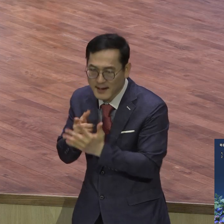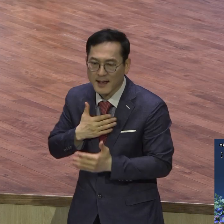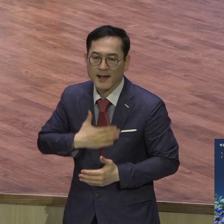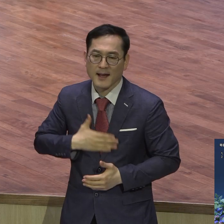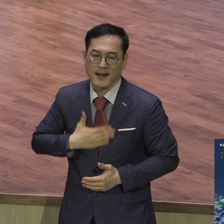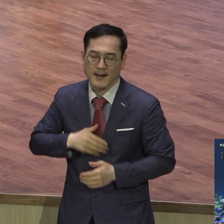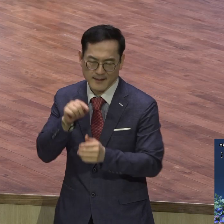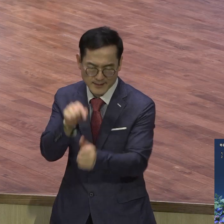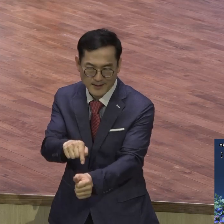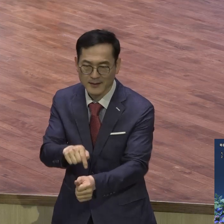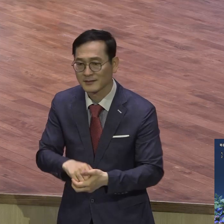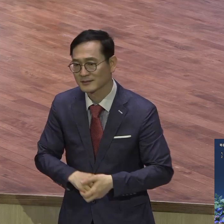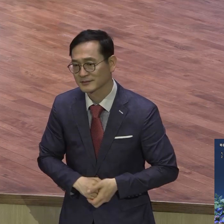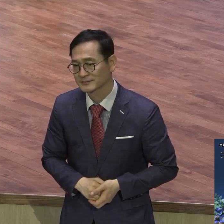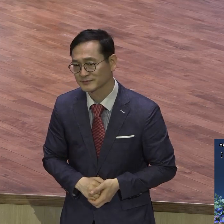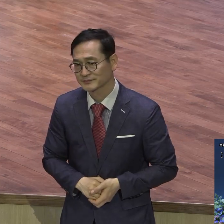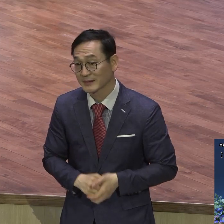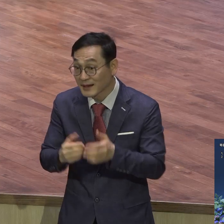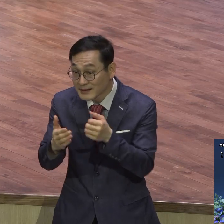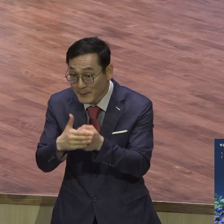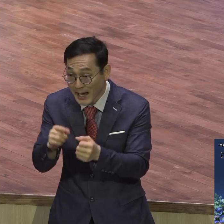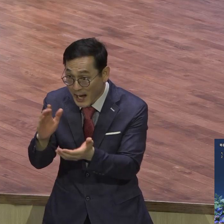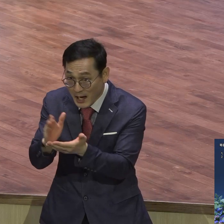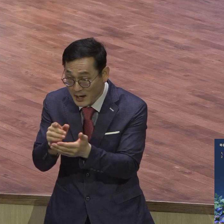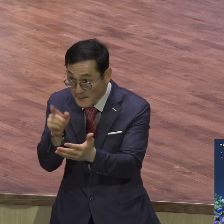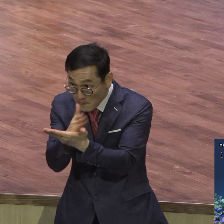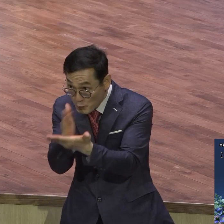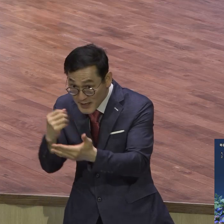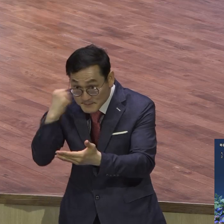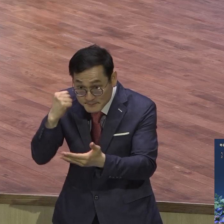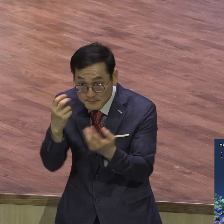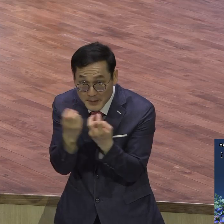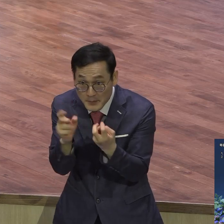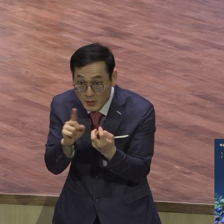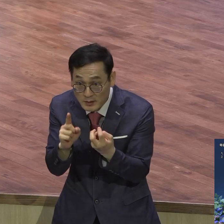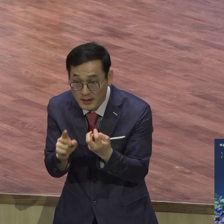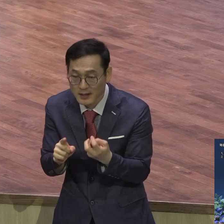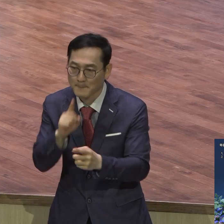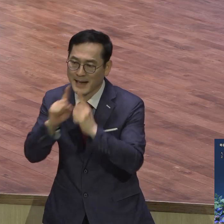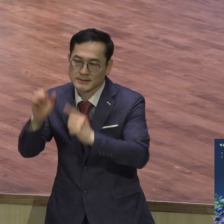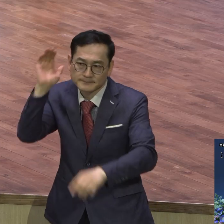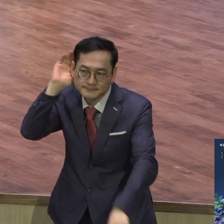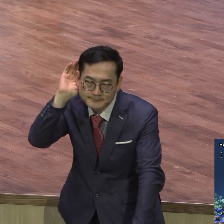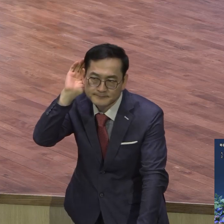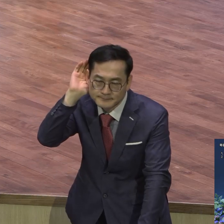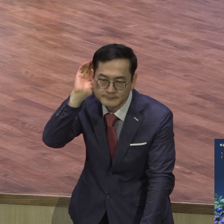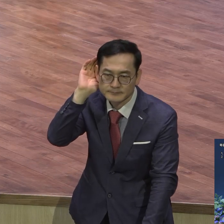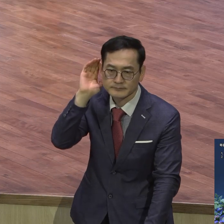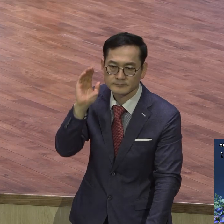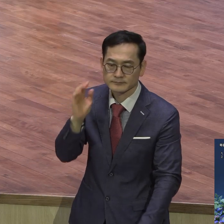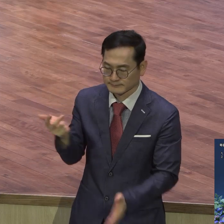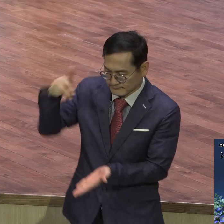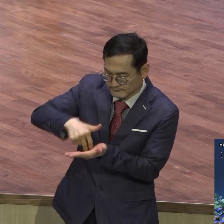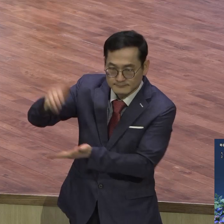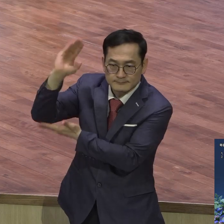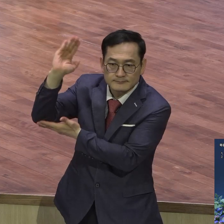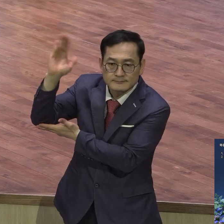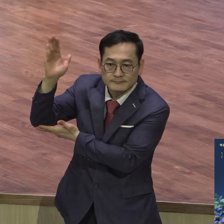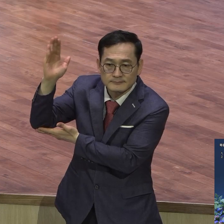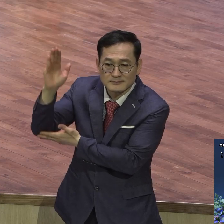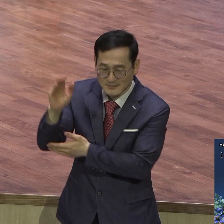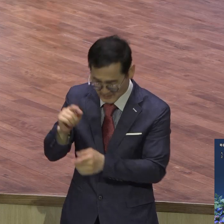그래서 강단이 중요합니다. 강단에서 하나님의 말씀을 시대적 이 시간표에 맞춰서 말씀을 풀어드리는데